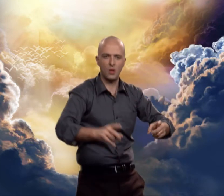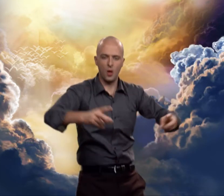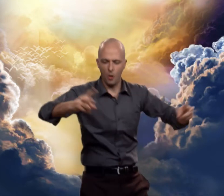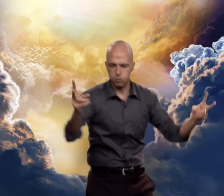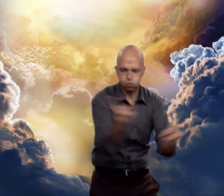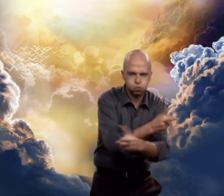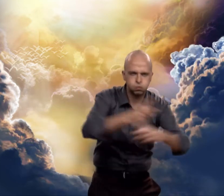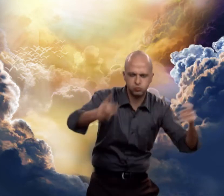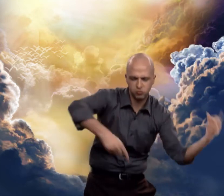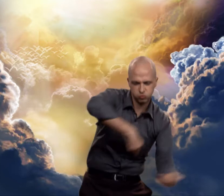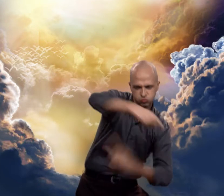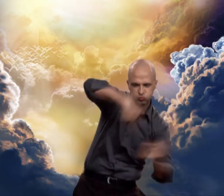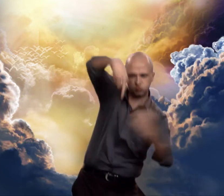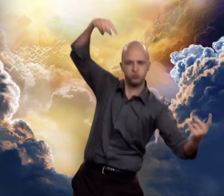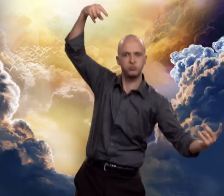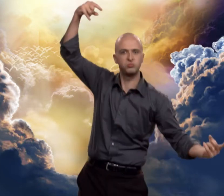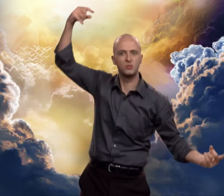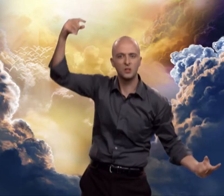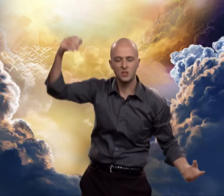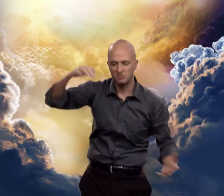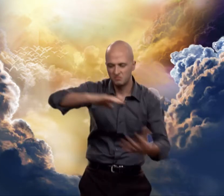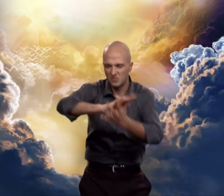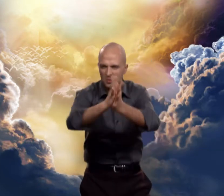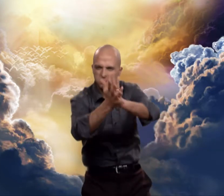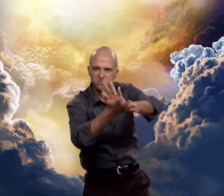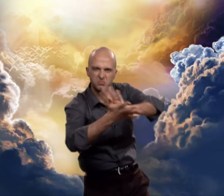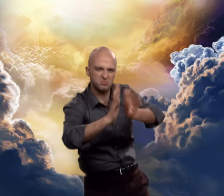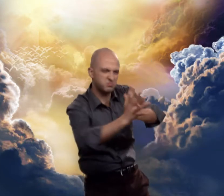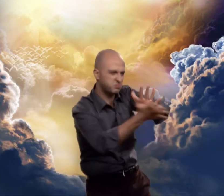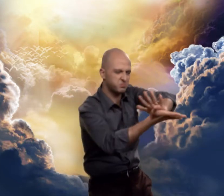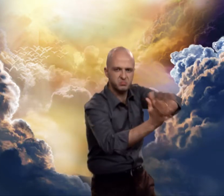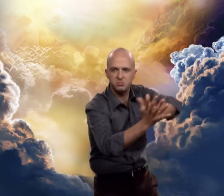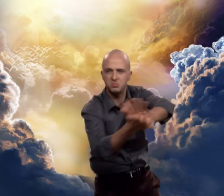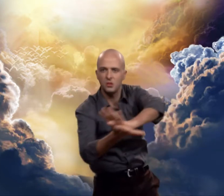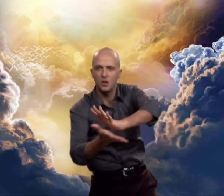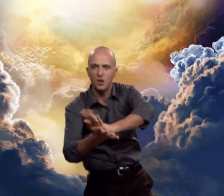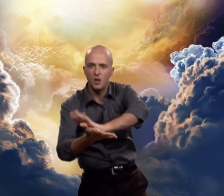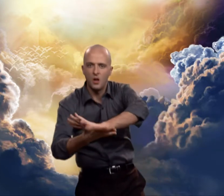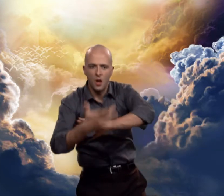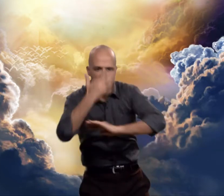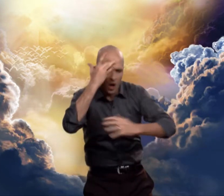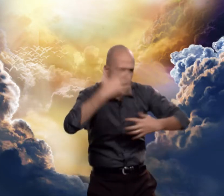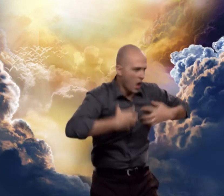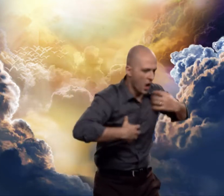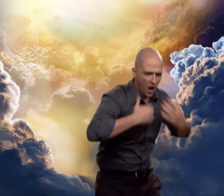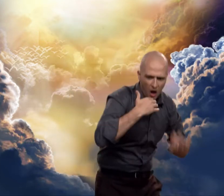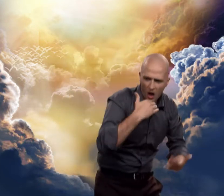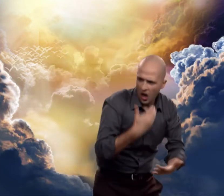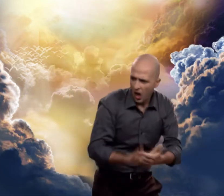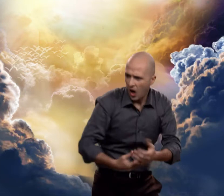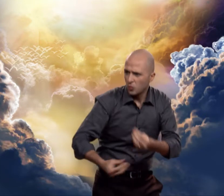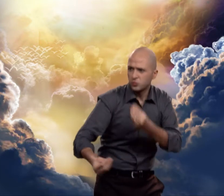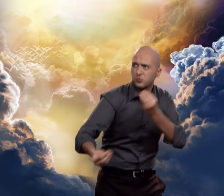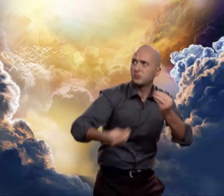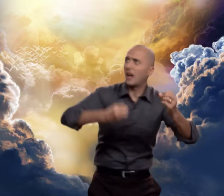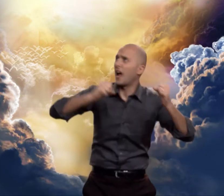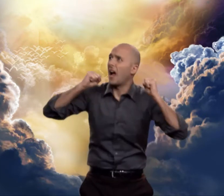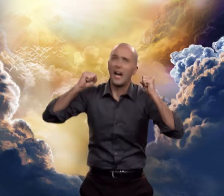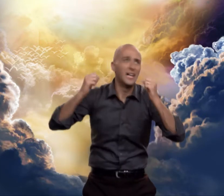para com o povo de Deus, que guarda os mandamentos, agora estremecem de medo. Demônios tremem enquanto os seres humanos